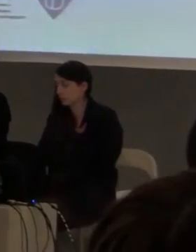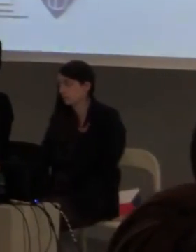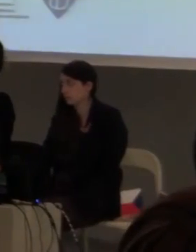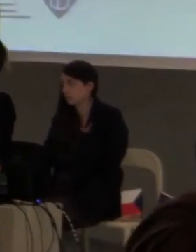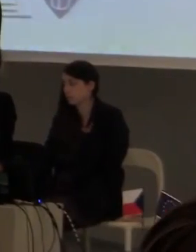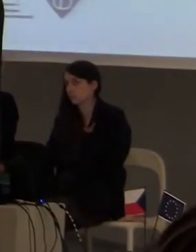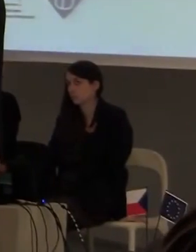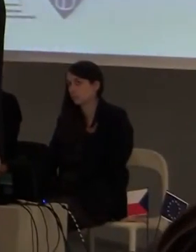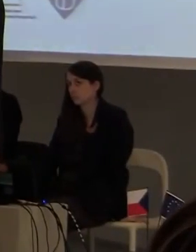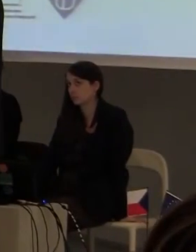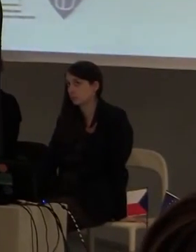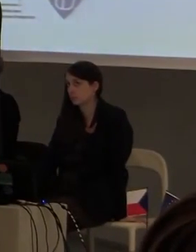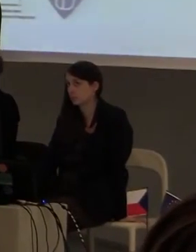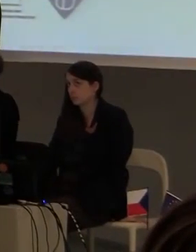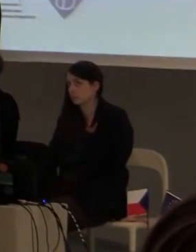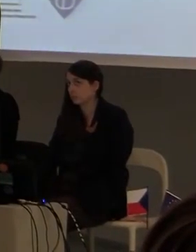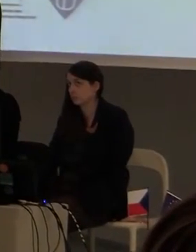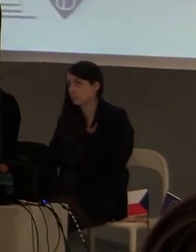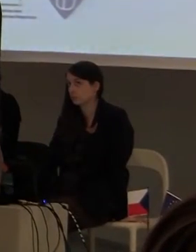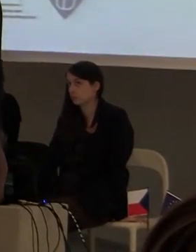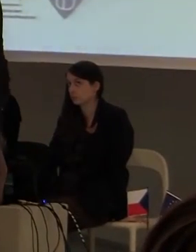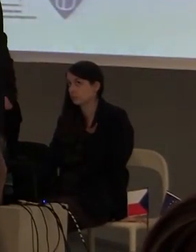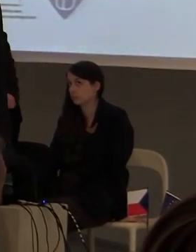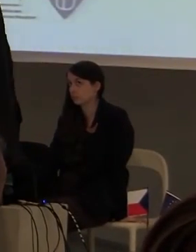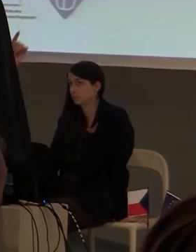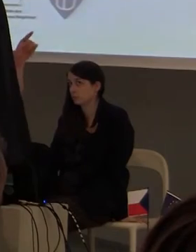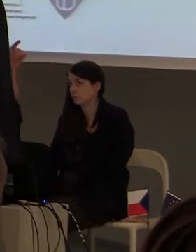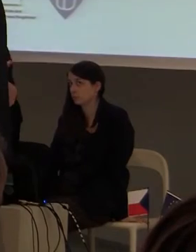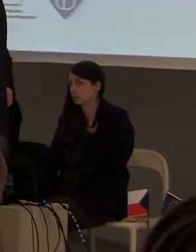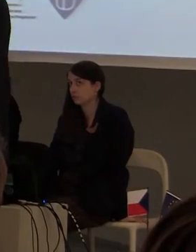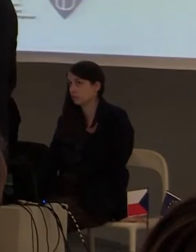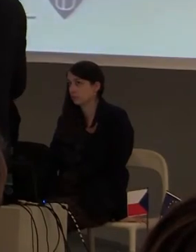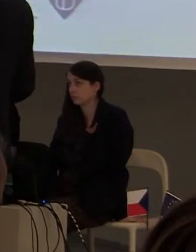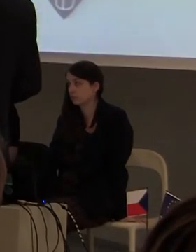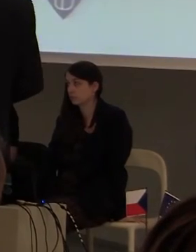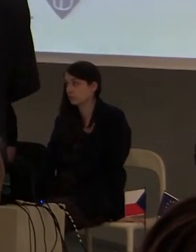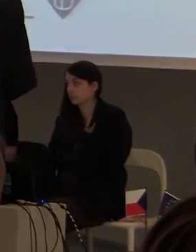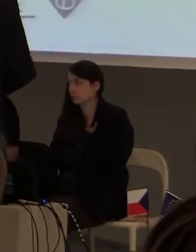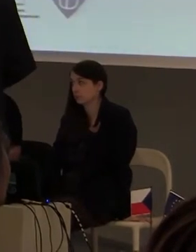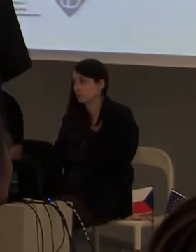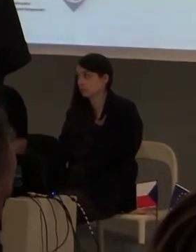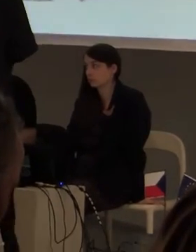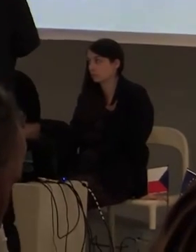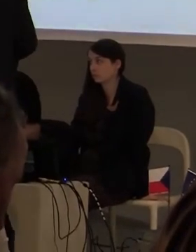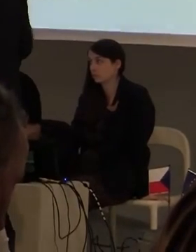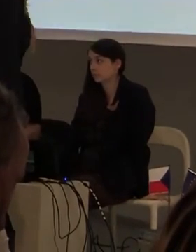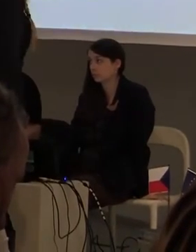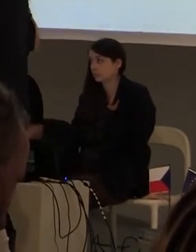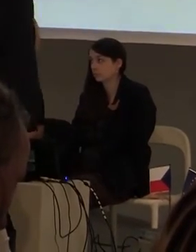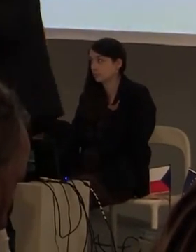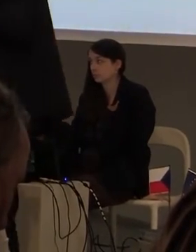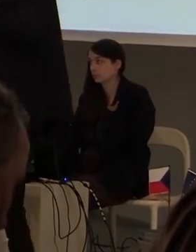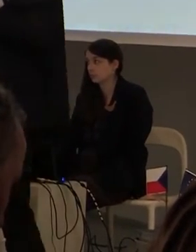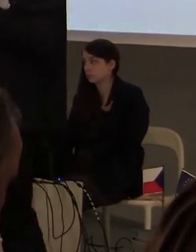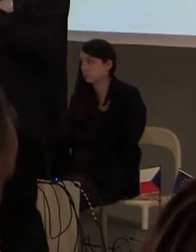opatření někdy bývá vnímán, dokonce představován, možná i námi představován, jako jakási z hůry